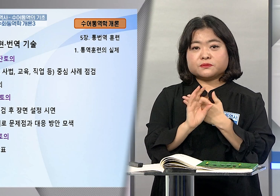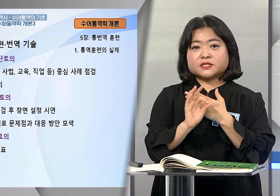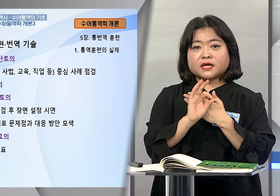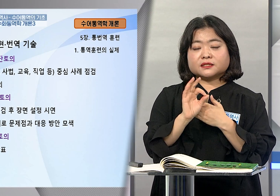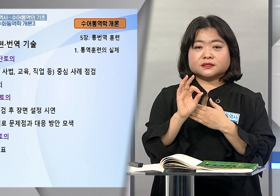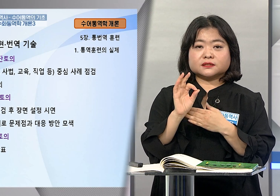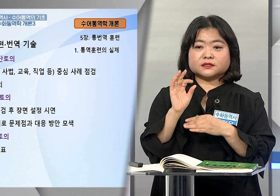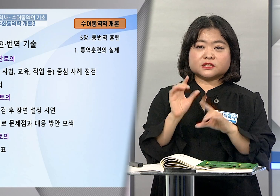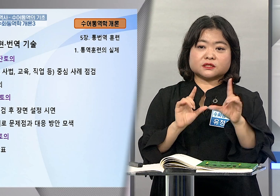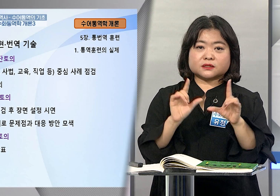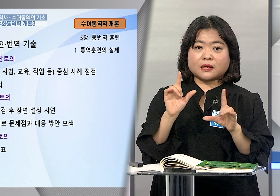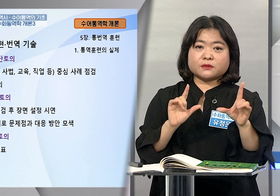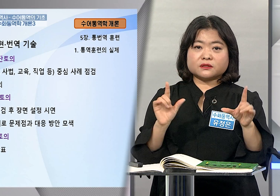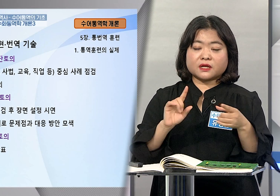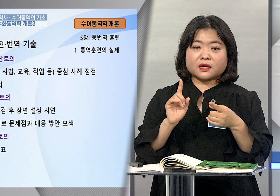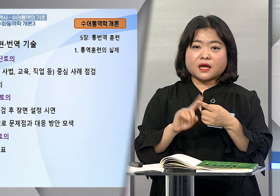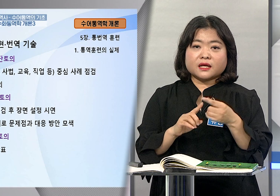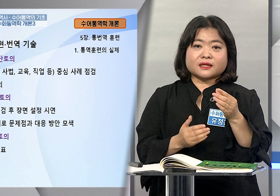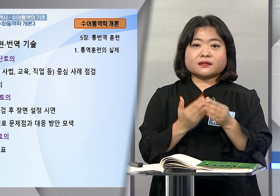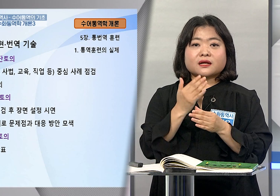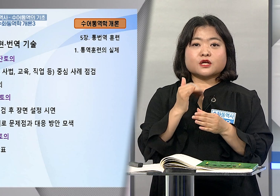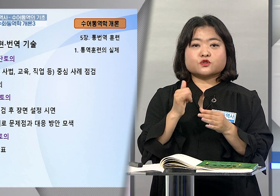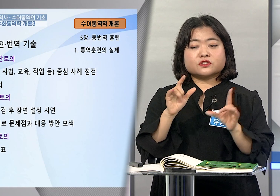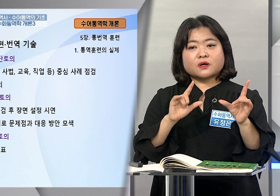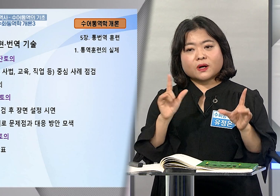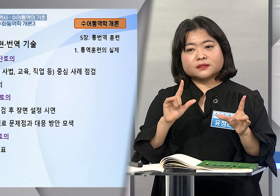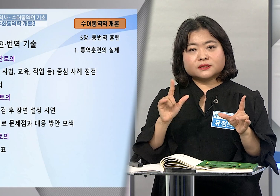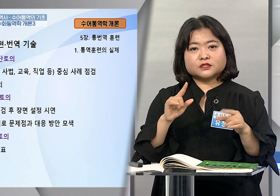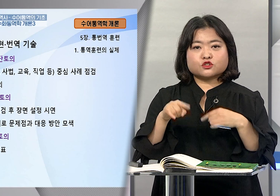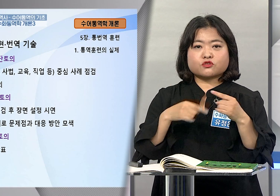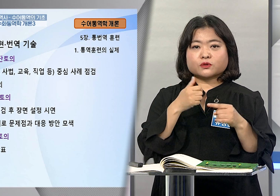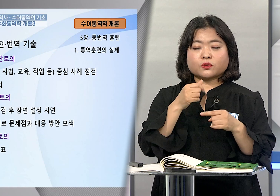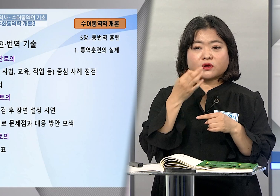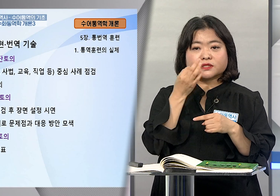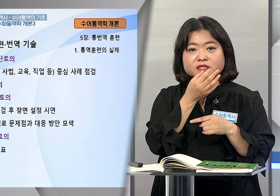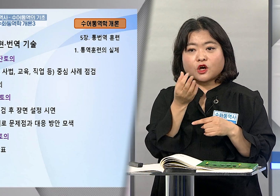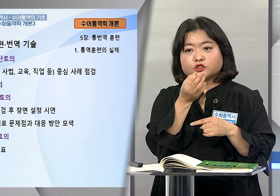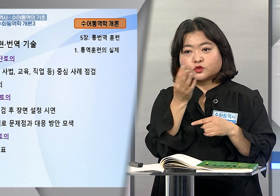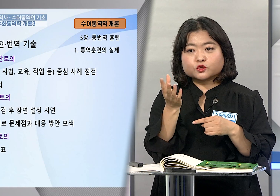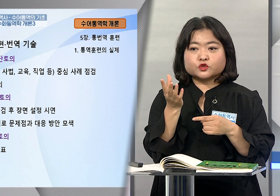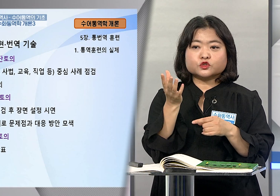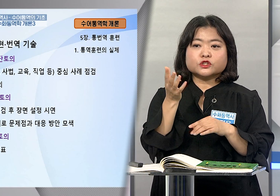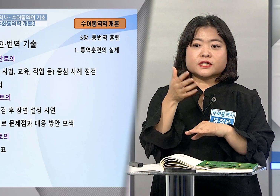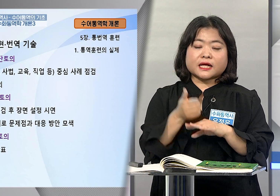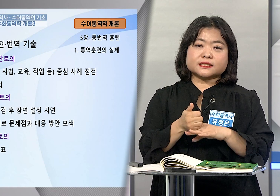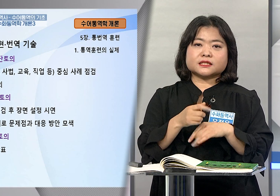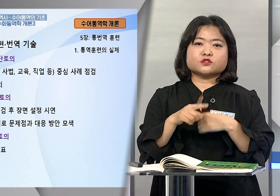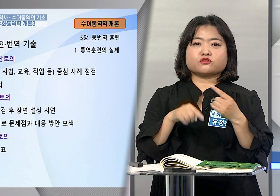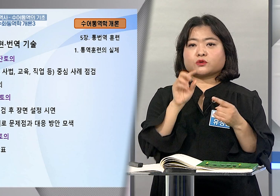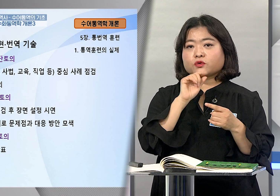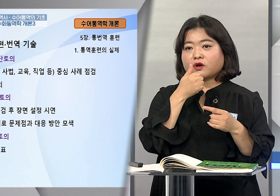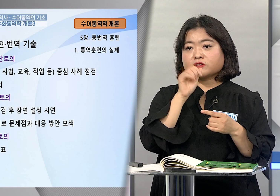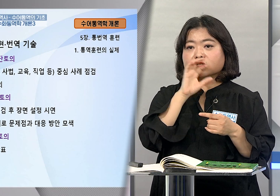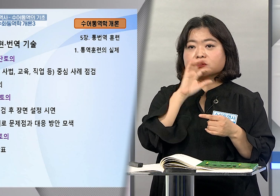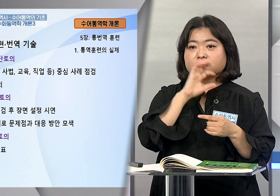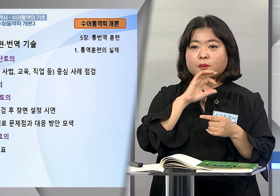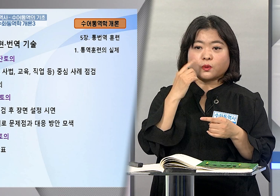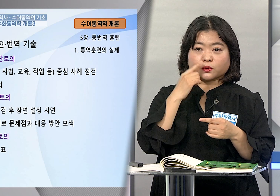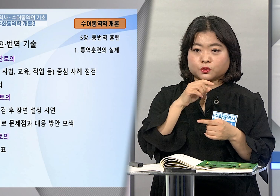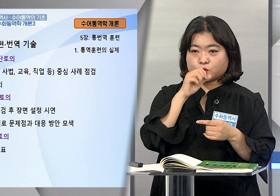임시의 장면들에 나타날 수 있는 상황들을 수화통역 시연으로 같이 수화통역 연습을 해보는 것도 좋을